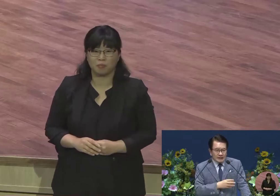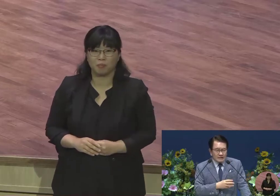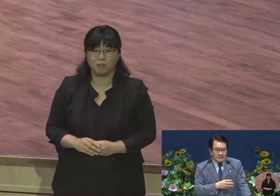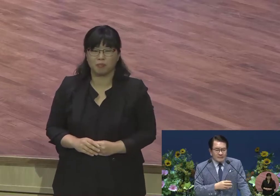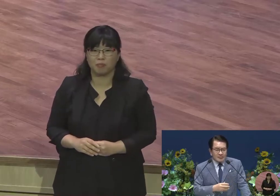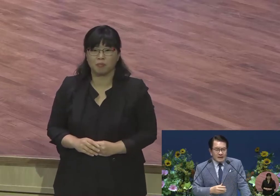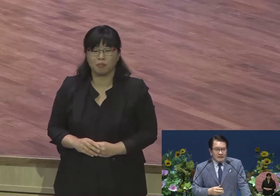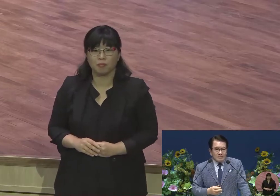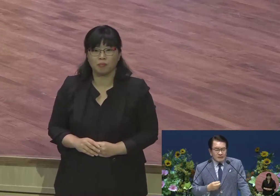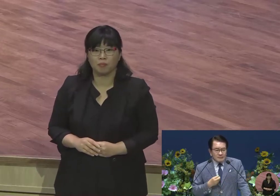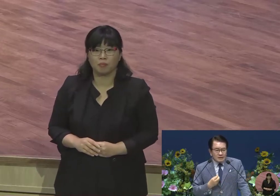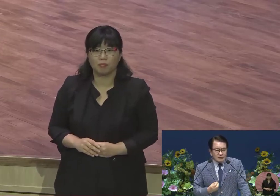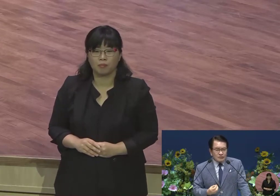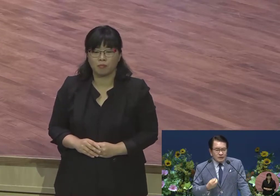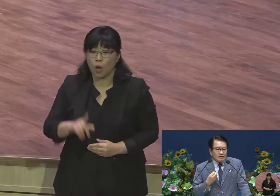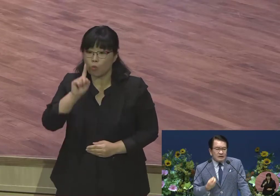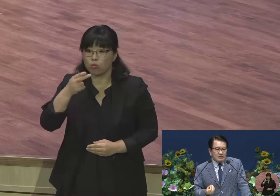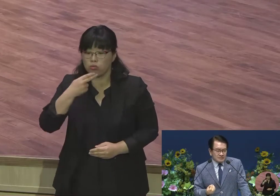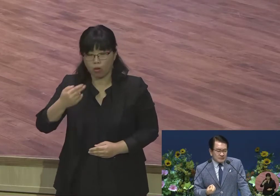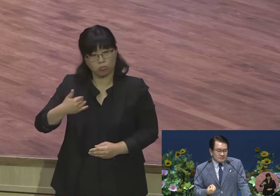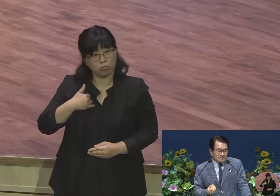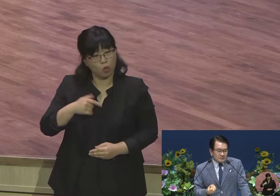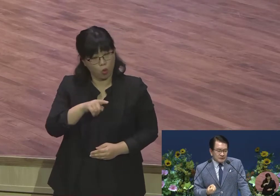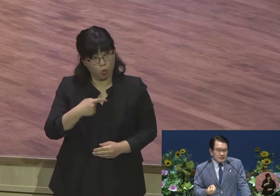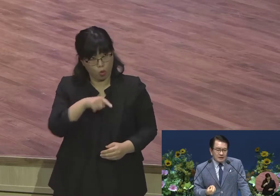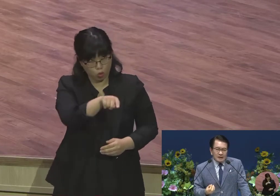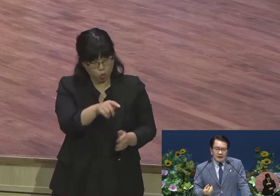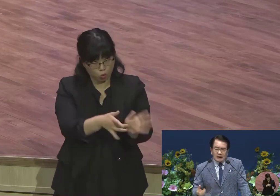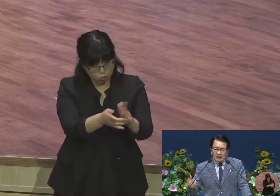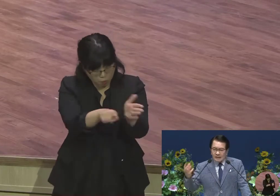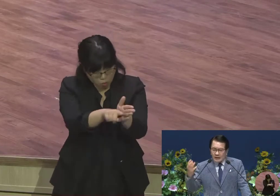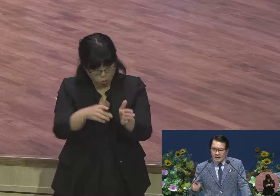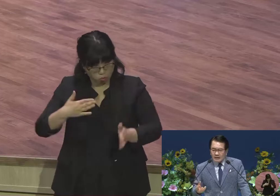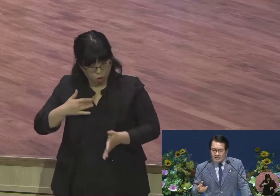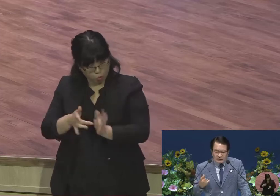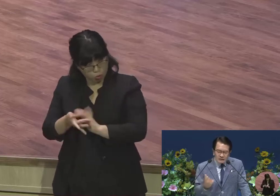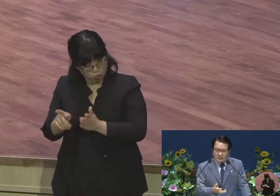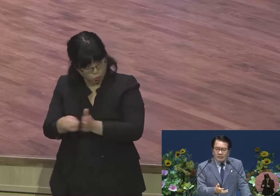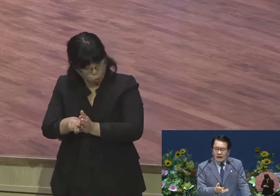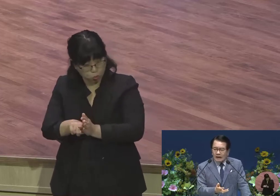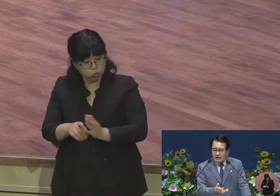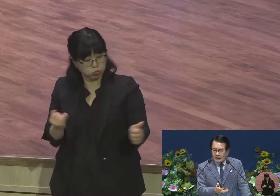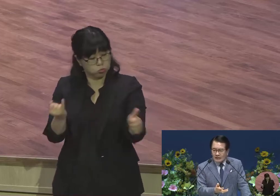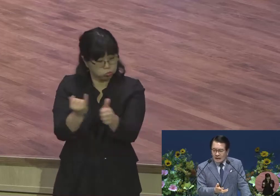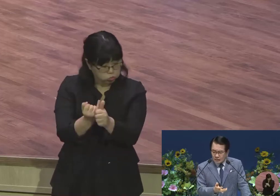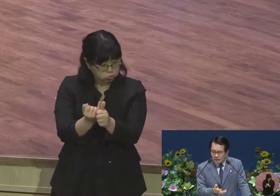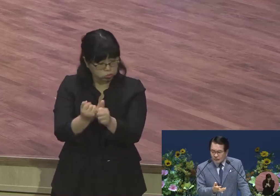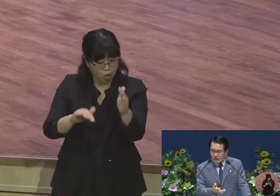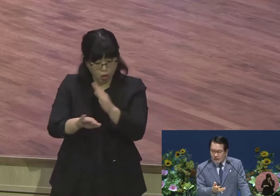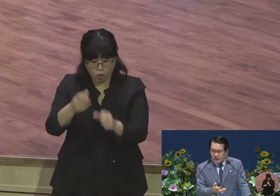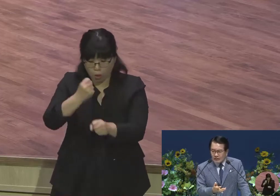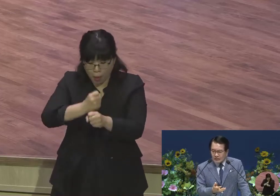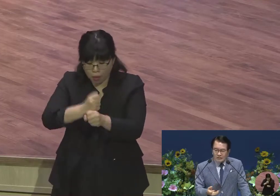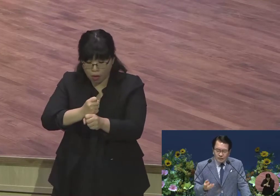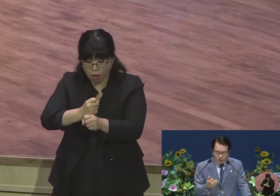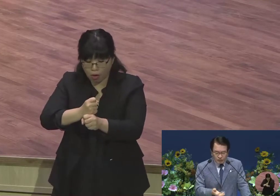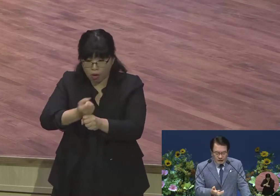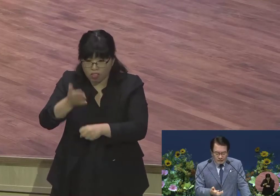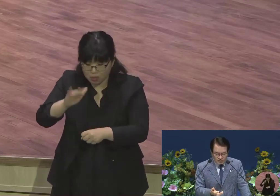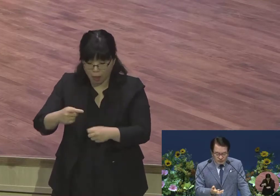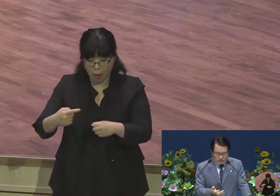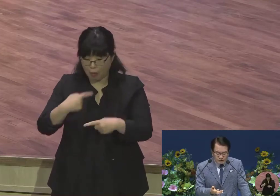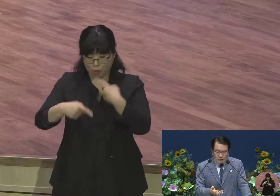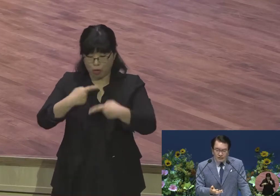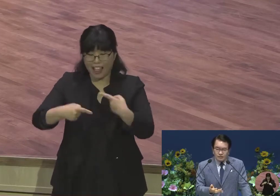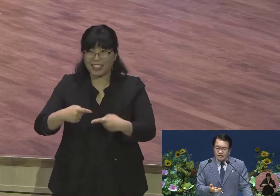불신자는 안 하겠지만 믿음 면수도 여기 딱 잡혀요. 그러니까 하나님 하는데 실제로는 나야 나 내가 주인이야 내가 그리고